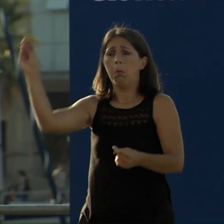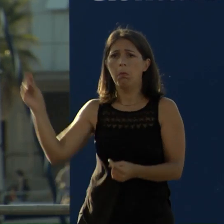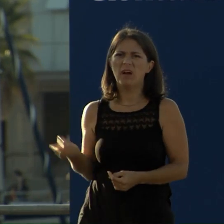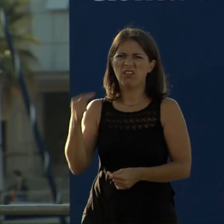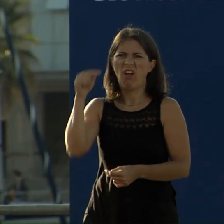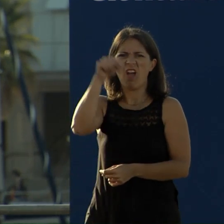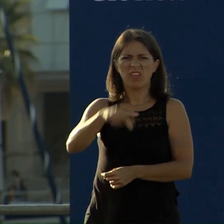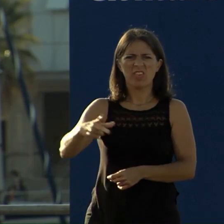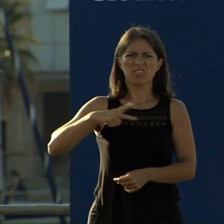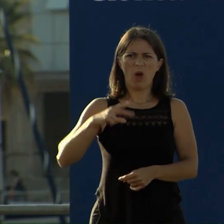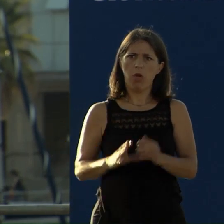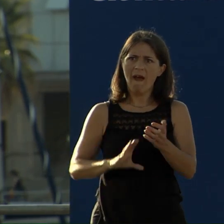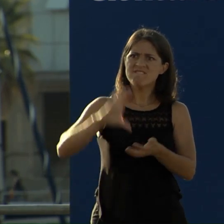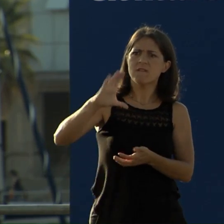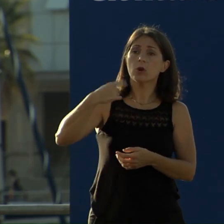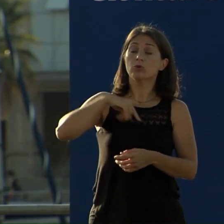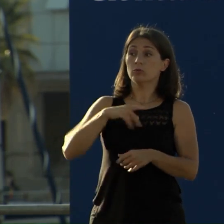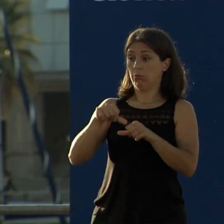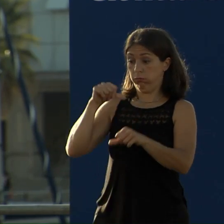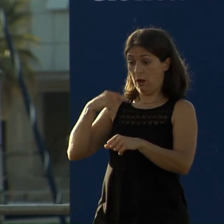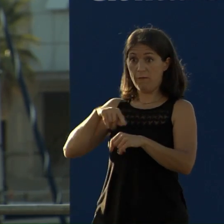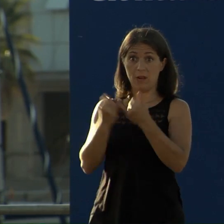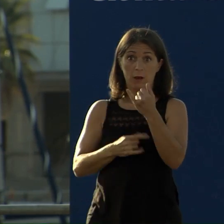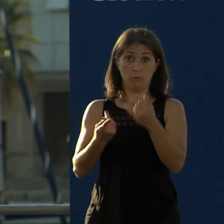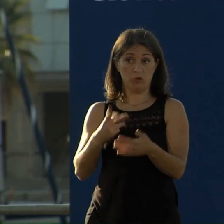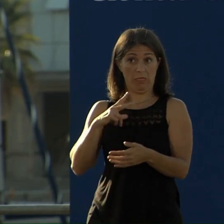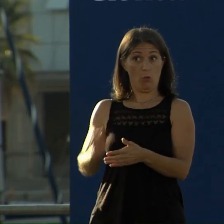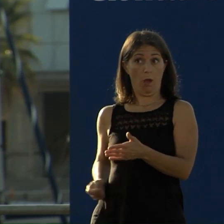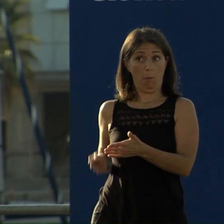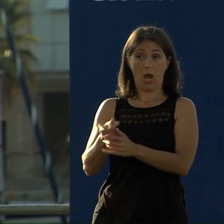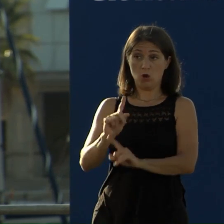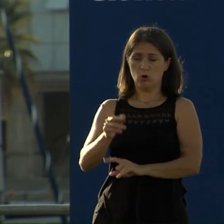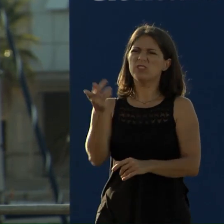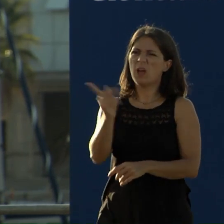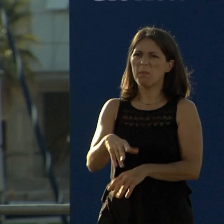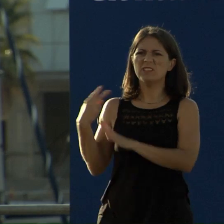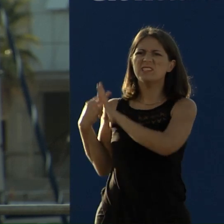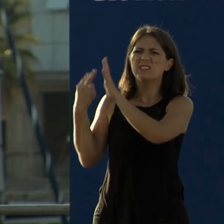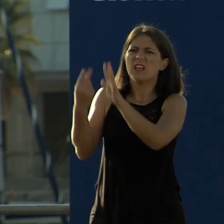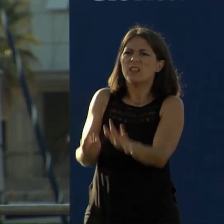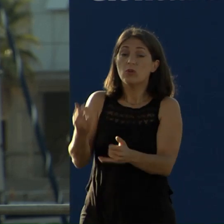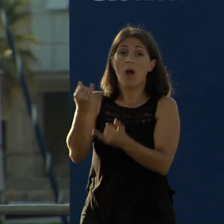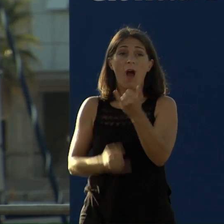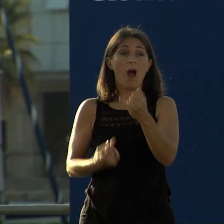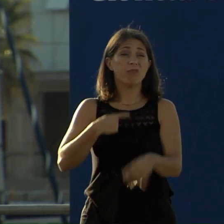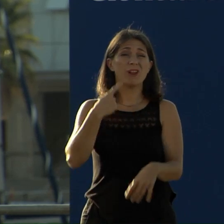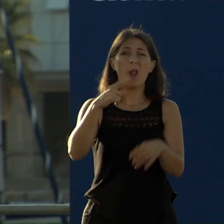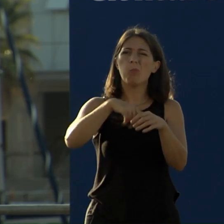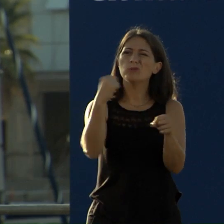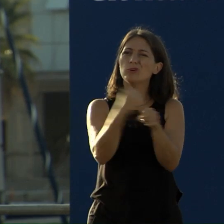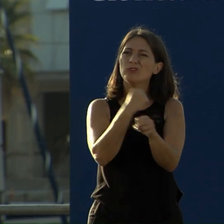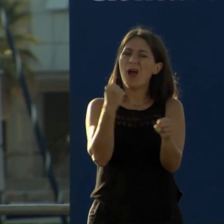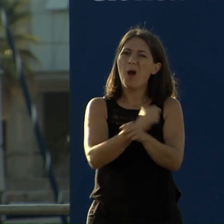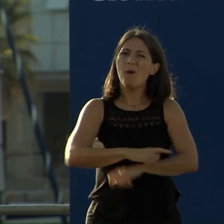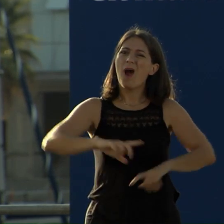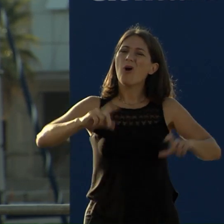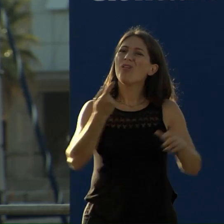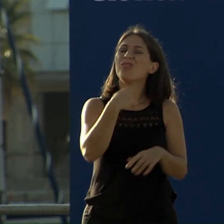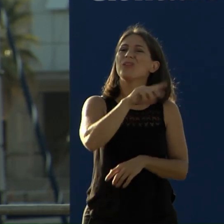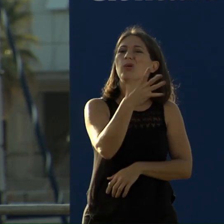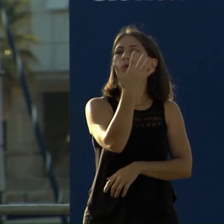Ha aumentado la deuda y luego se supone que éramos nosotros los que no íbamos a pagar la deuda. Resulta que en siete años se han destruido 150.000 empleos.